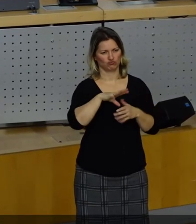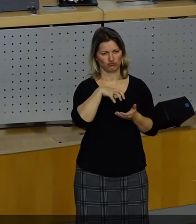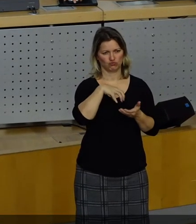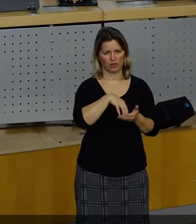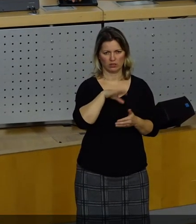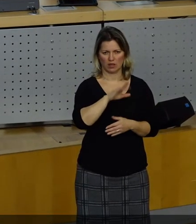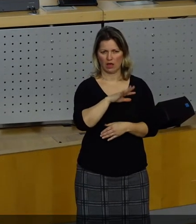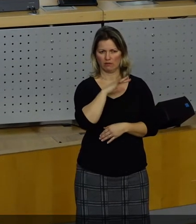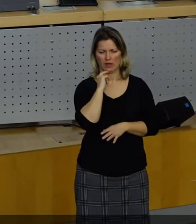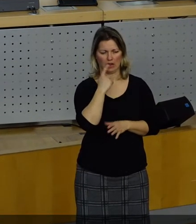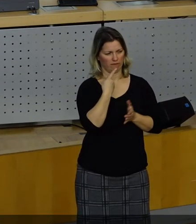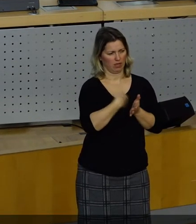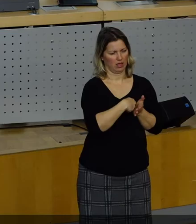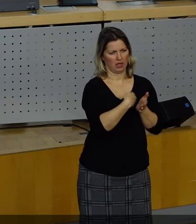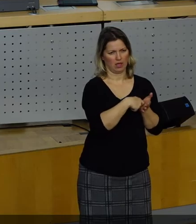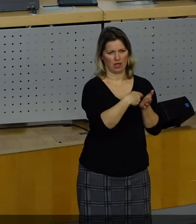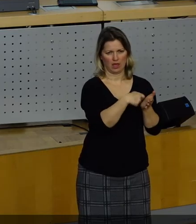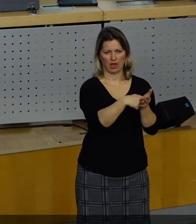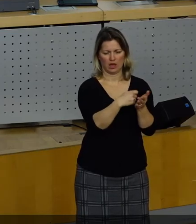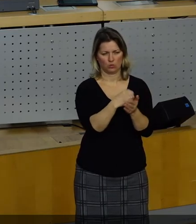und einiger Sünden.